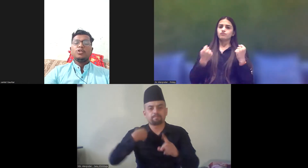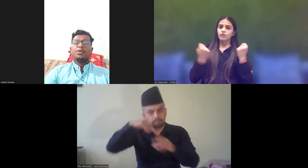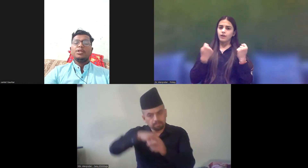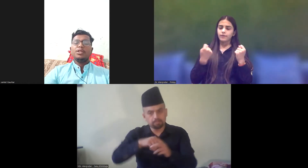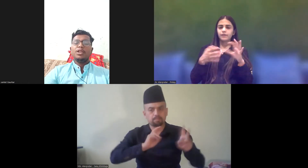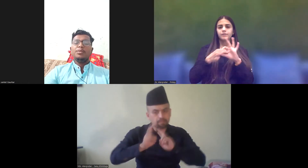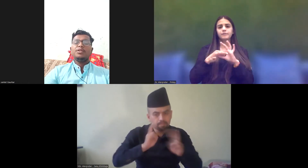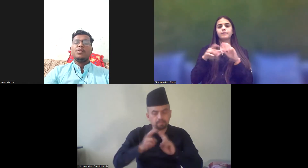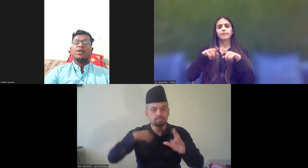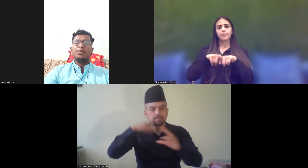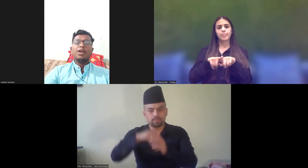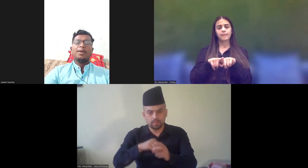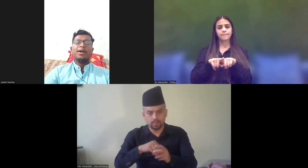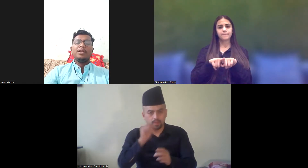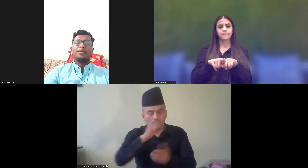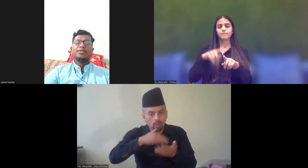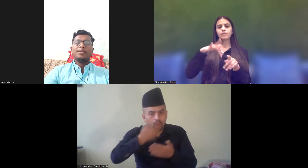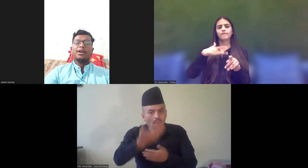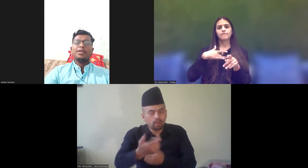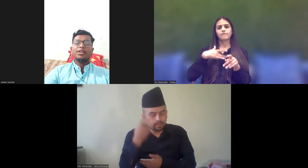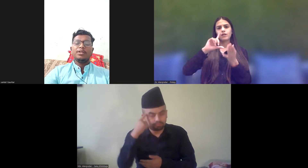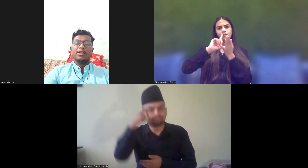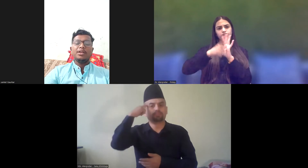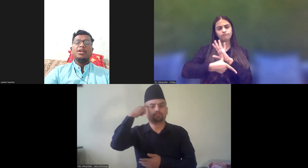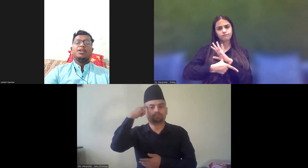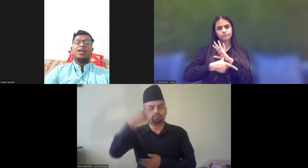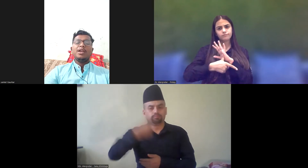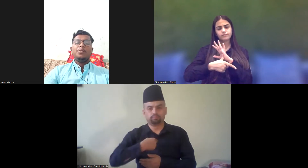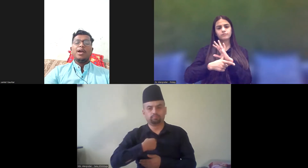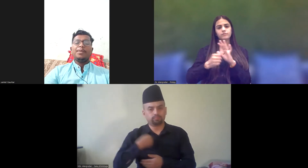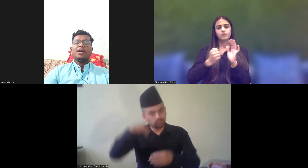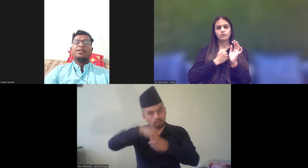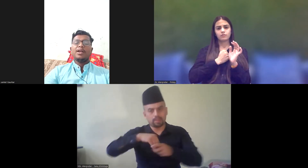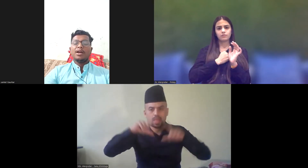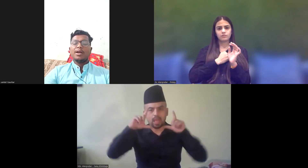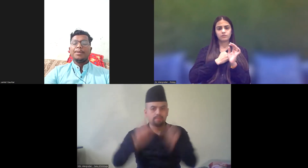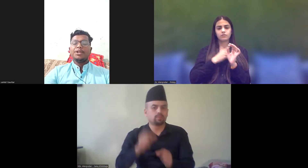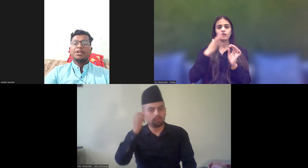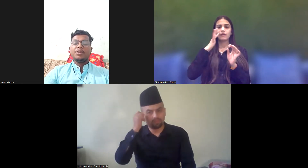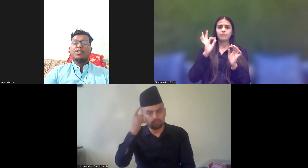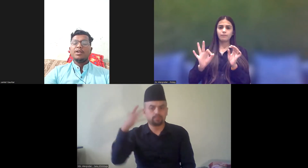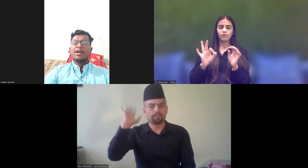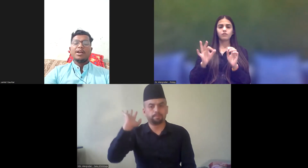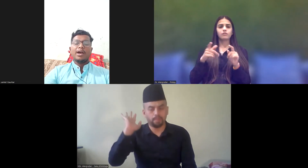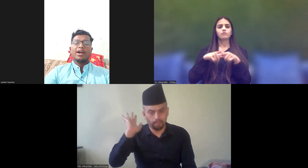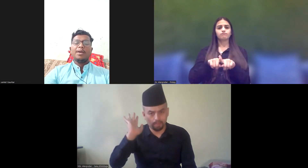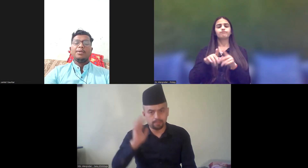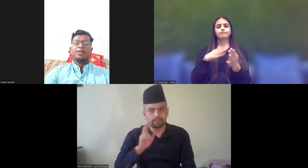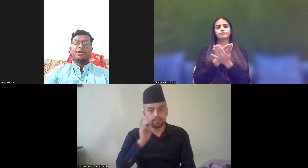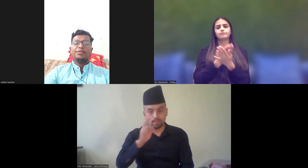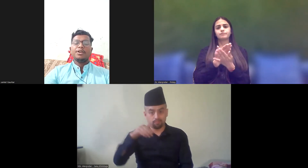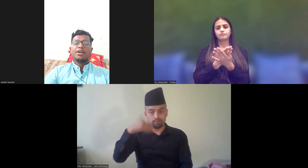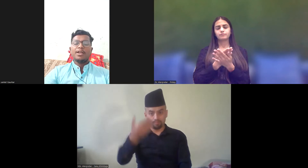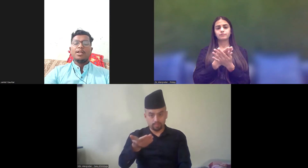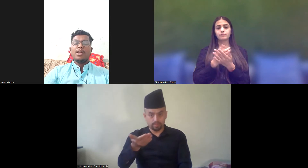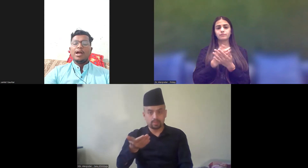ग्रामपंचायत सोबत नेहमी संवादामुळे आम्हाला समस्या मांडण्यास मदत झाली. यामुळे आपल्या गरजा ग्रामपंचायतीच्या विकास आराखड्यामध्ये